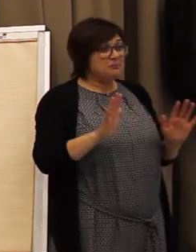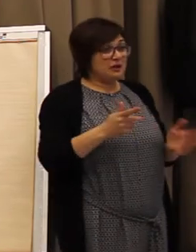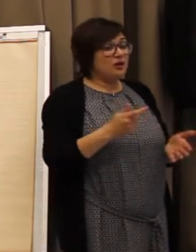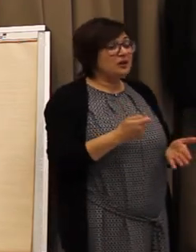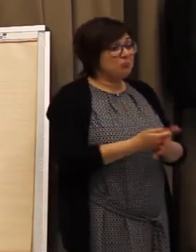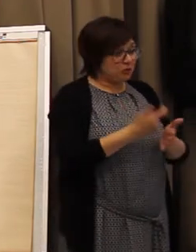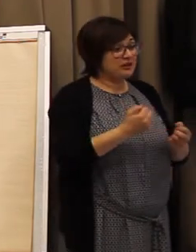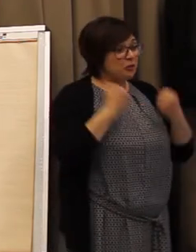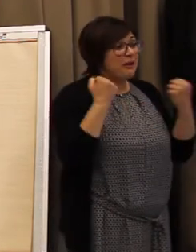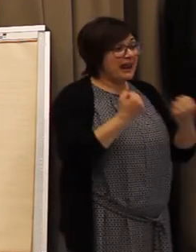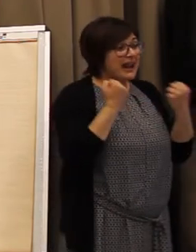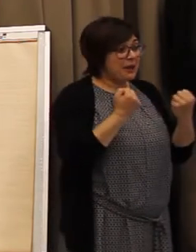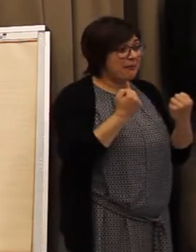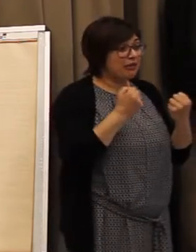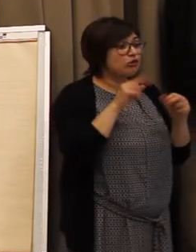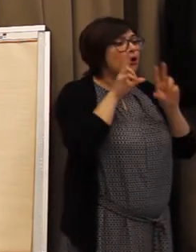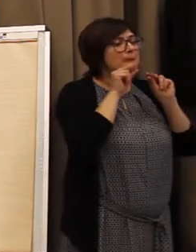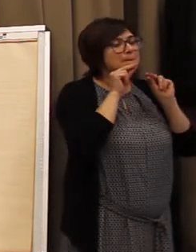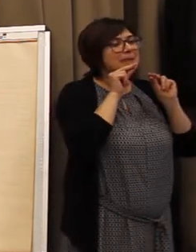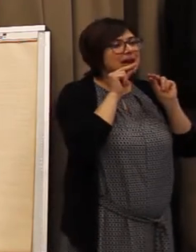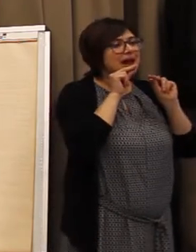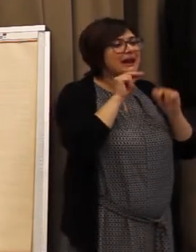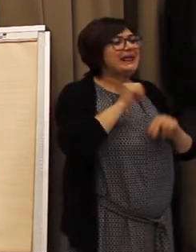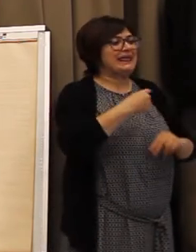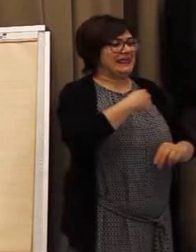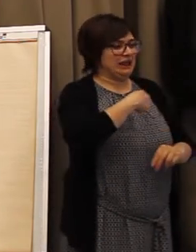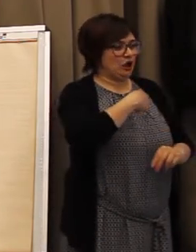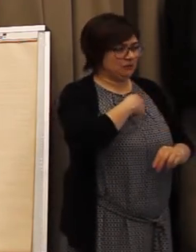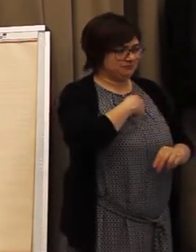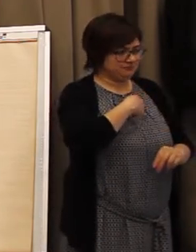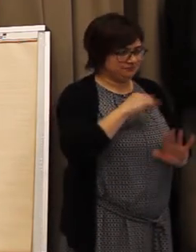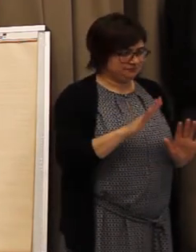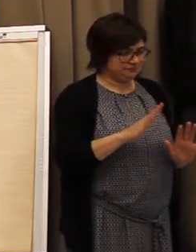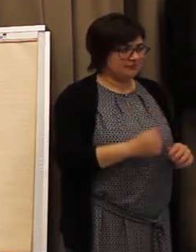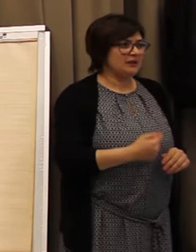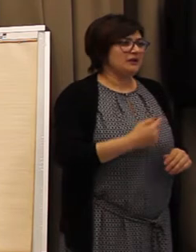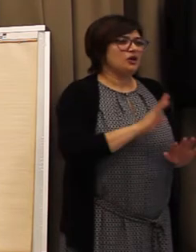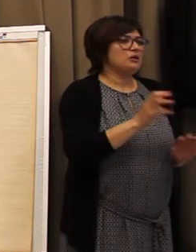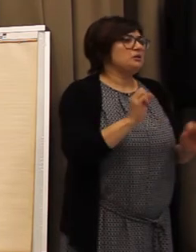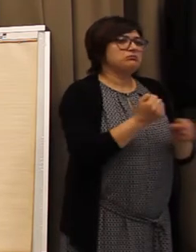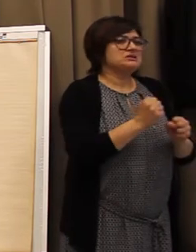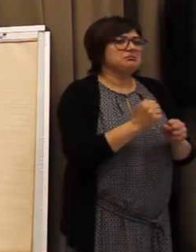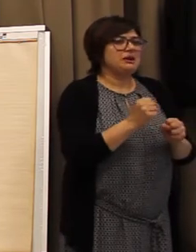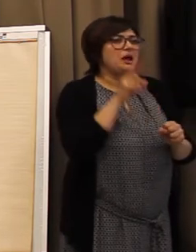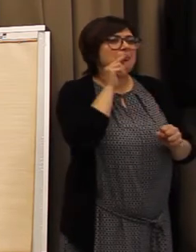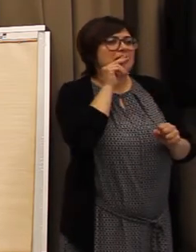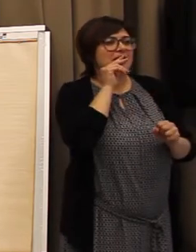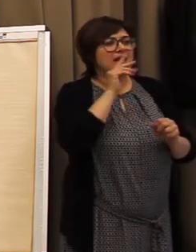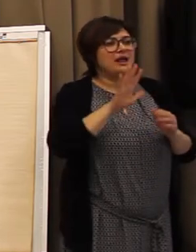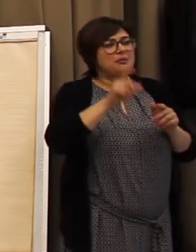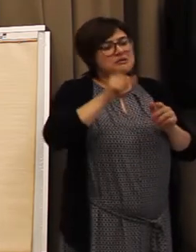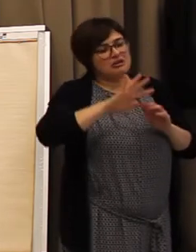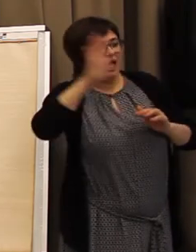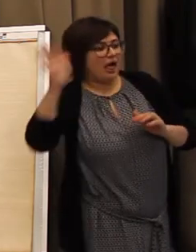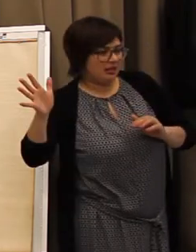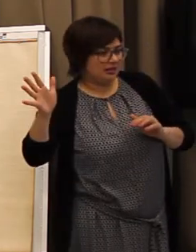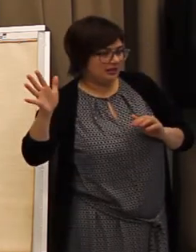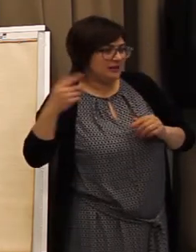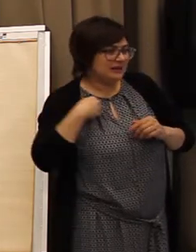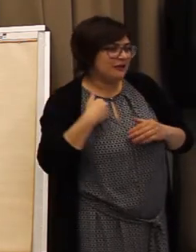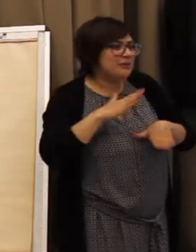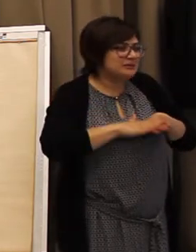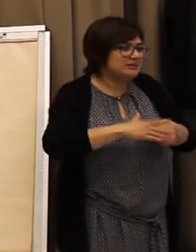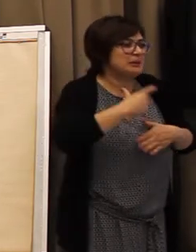di parlare di forma personale, di soverano. Io parlo di io, non posso parlare di